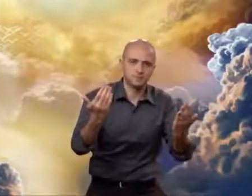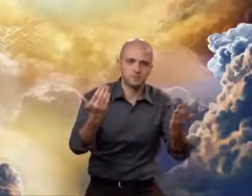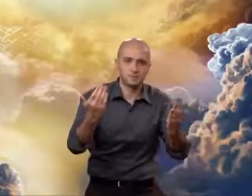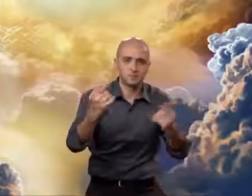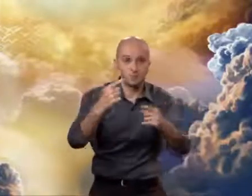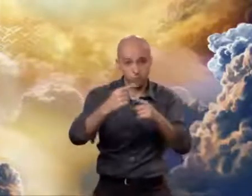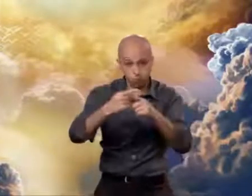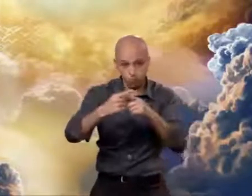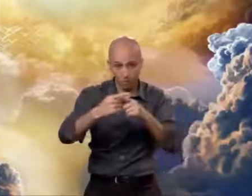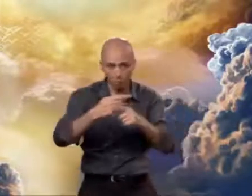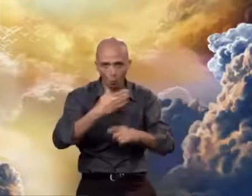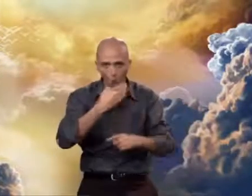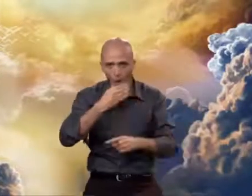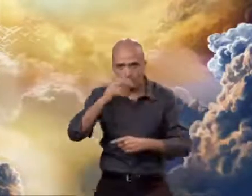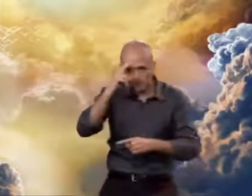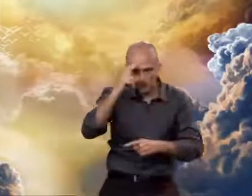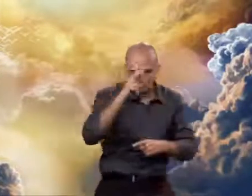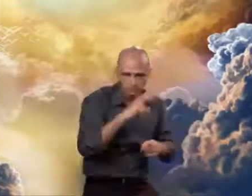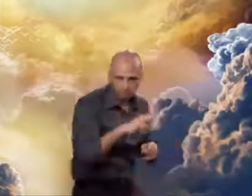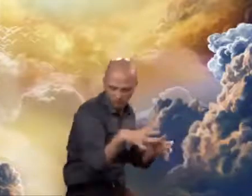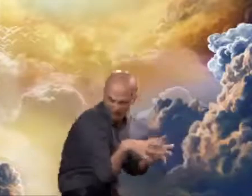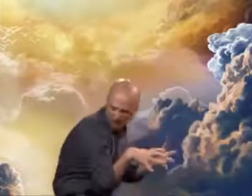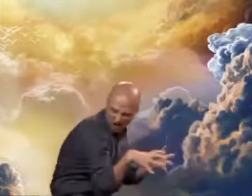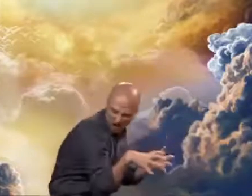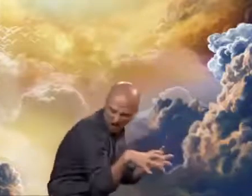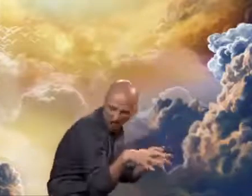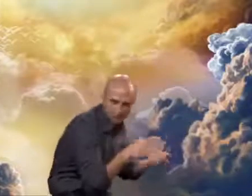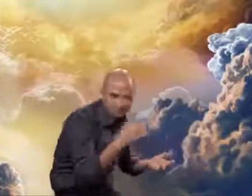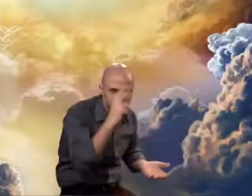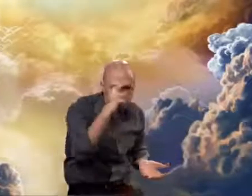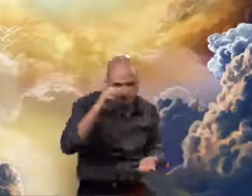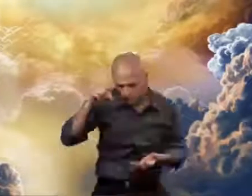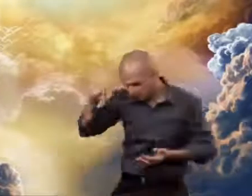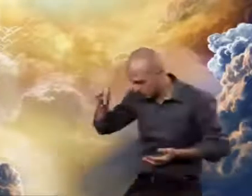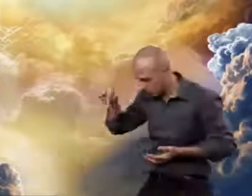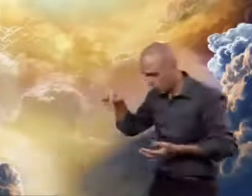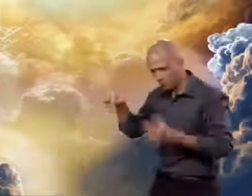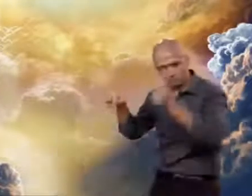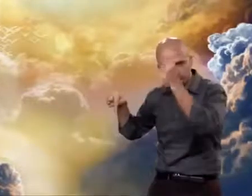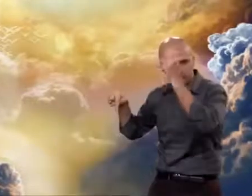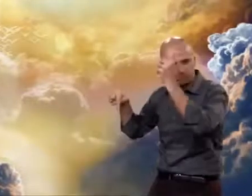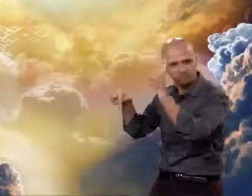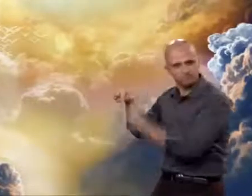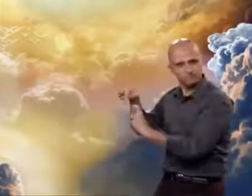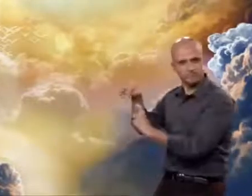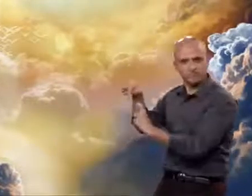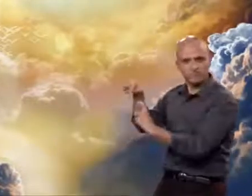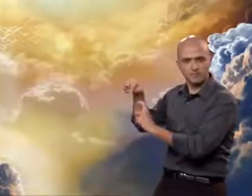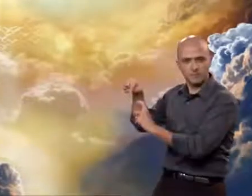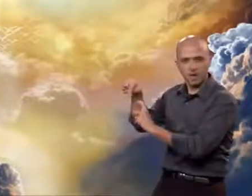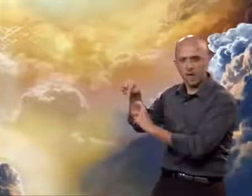Para pessoas de cultura e educação, o príncipe das trevas apresenta o espiritualismo em seus aspectos mais refinados